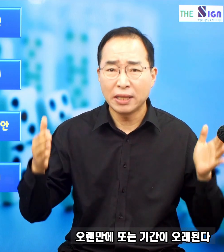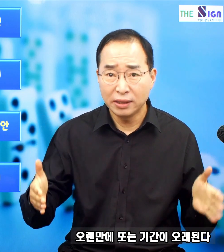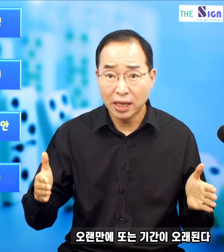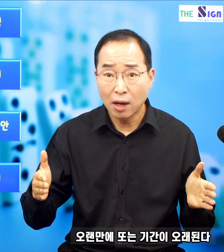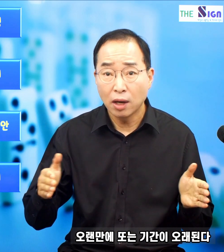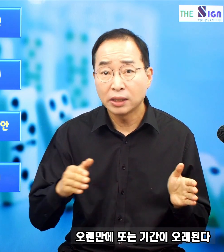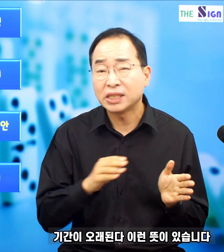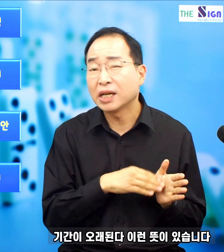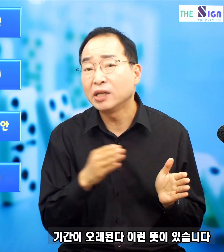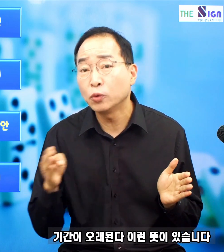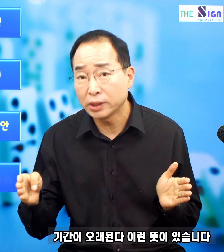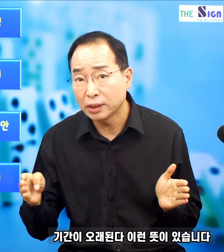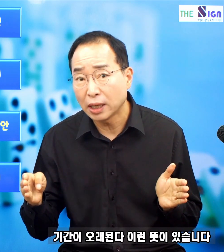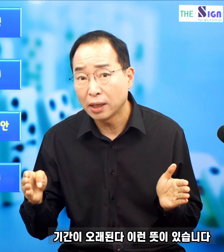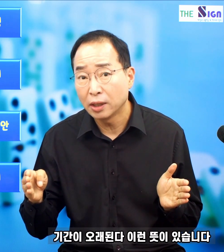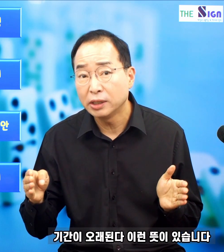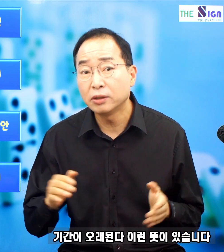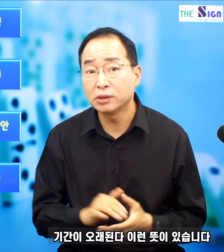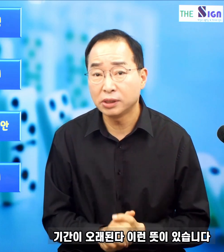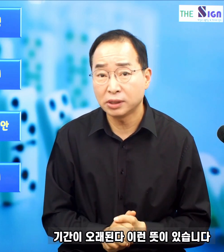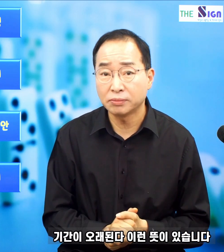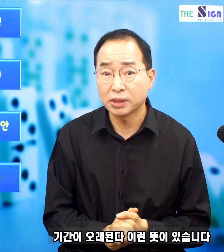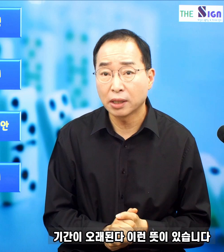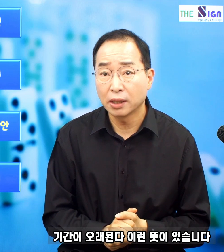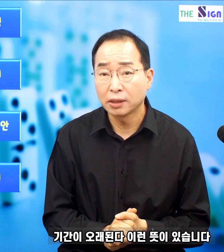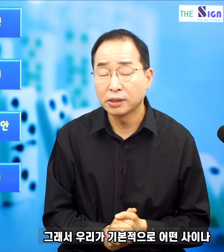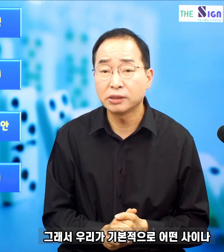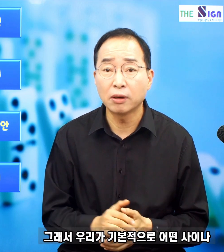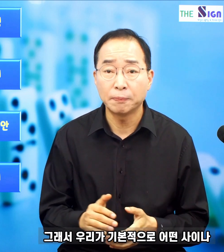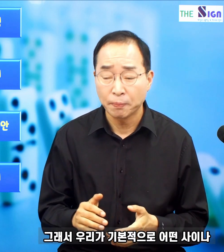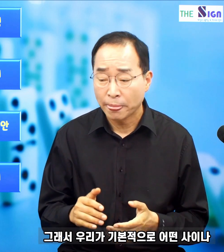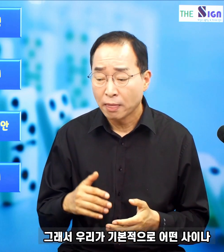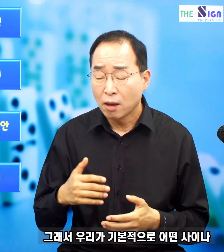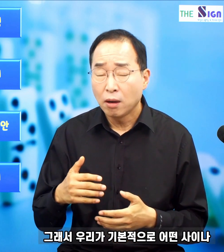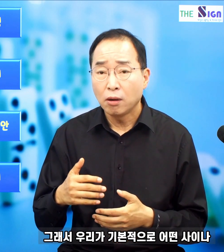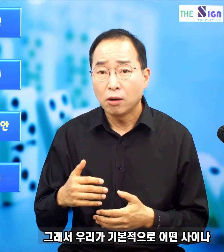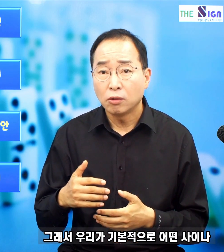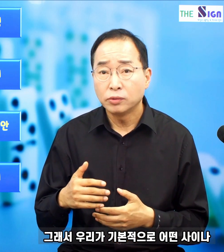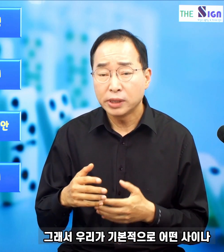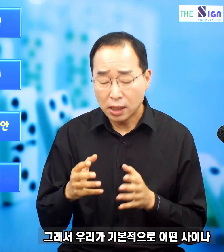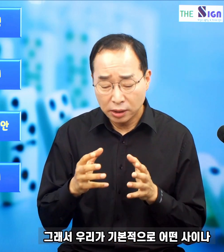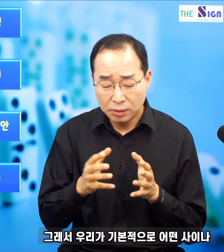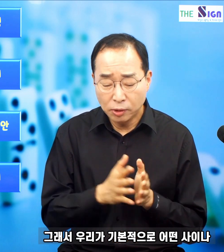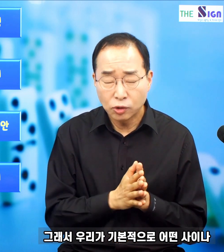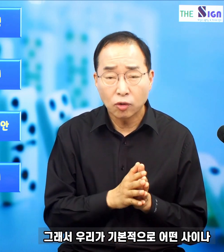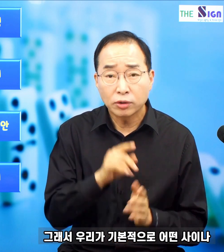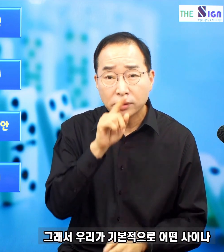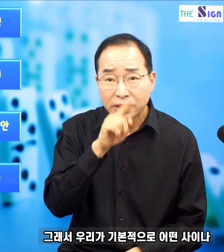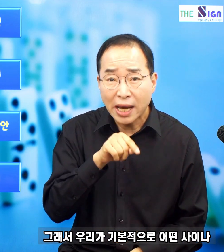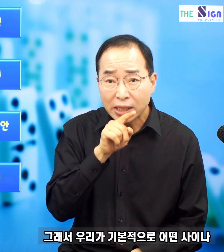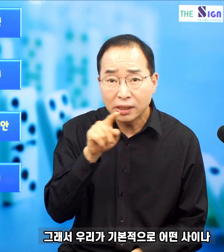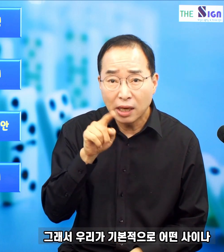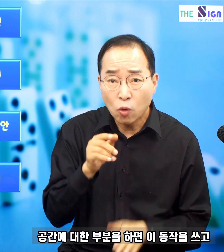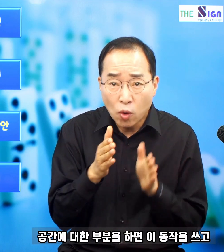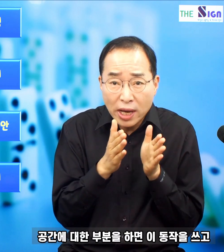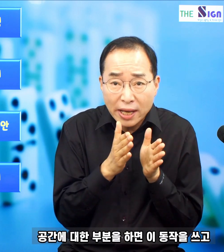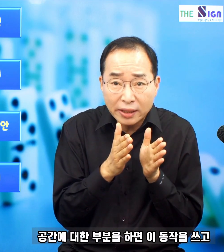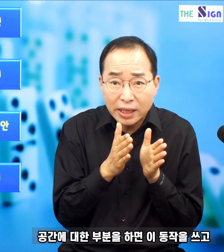오래된다. 기간이 오래된다. 이런 뜻이 있습니다. 그래서 우리가 기본적으로 어떤 사이나 공간에